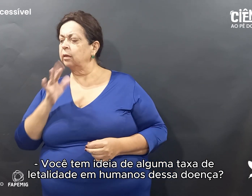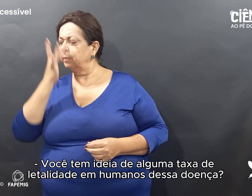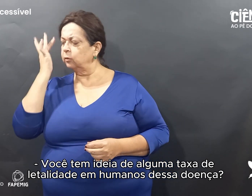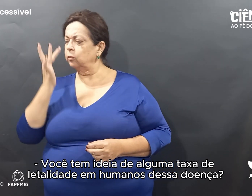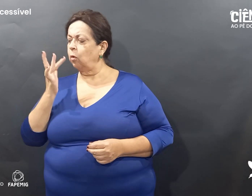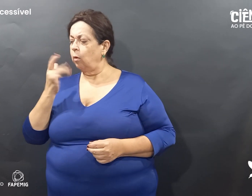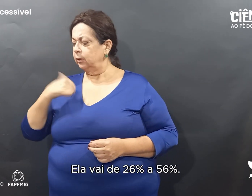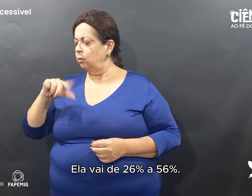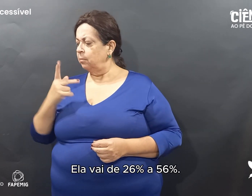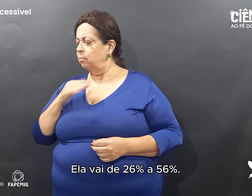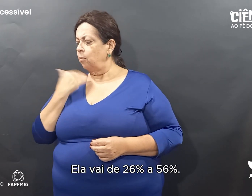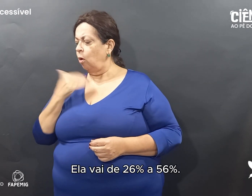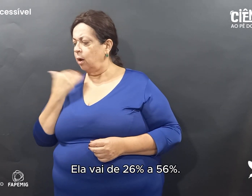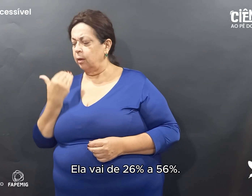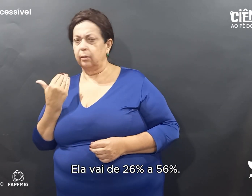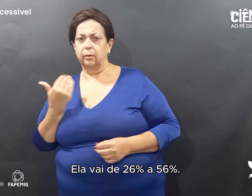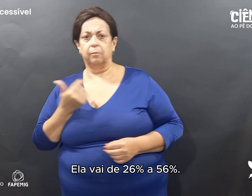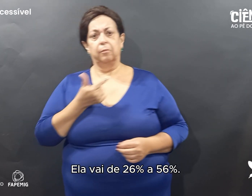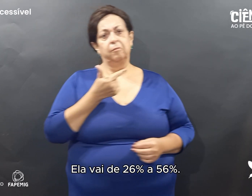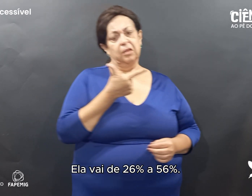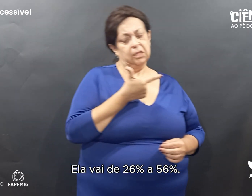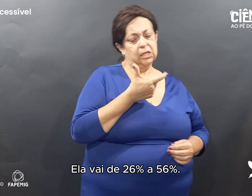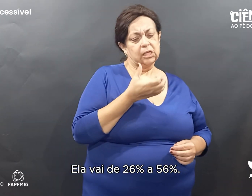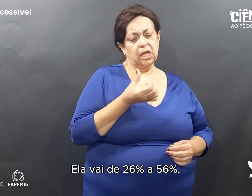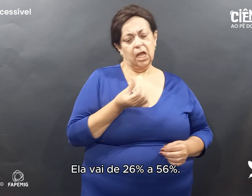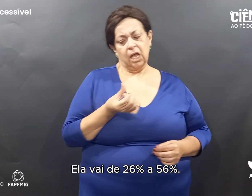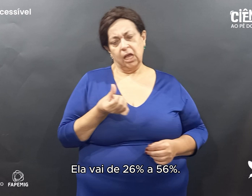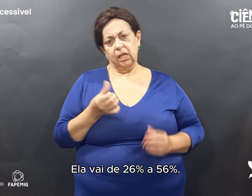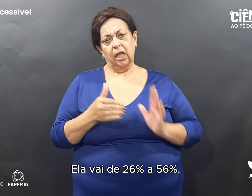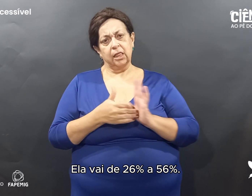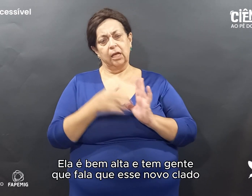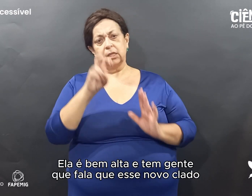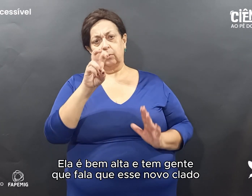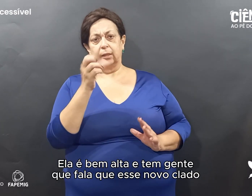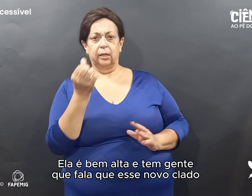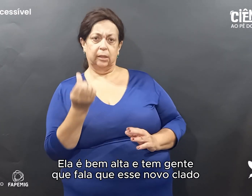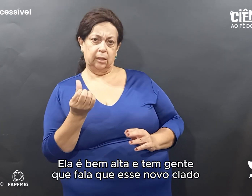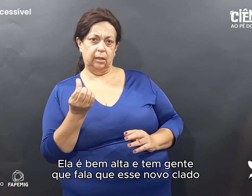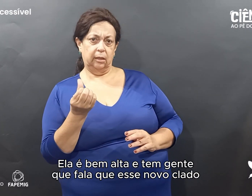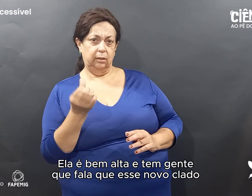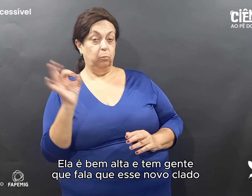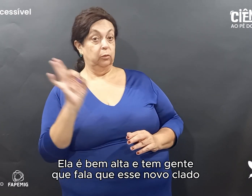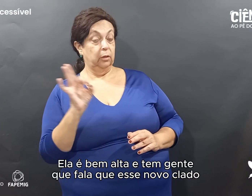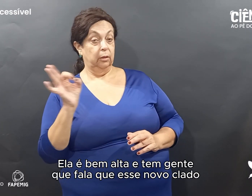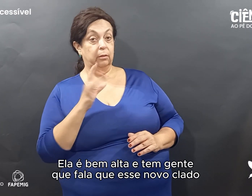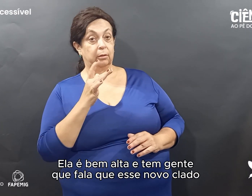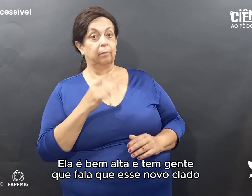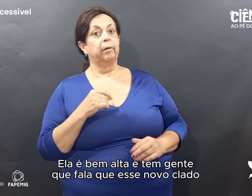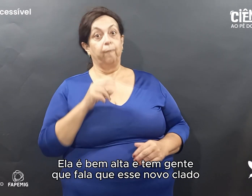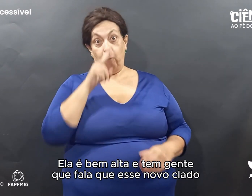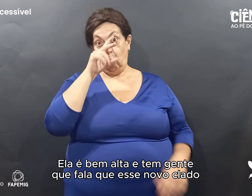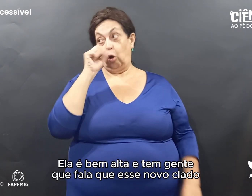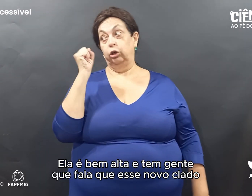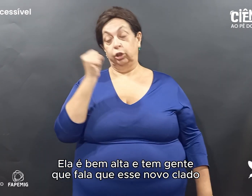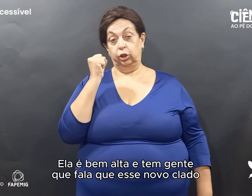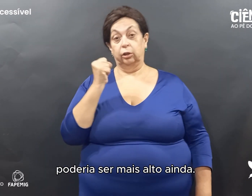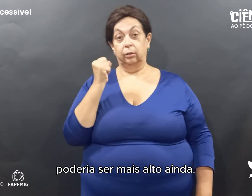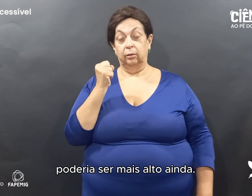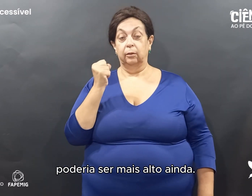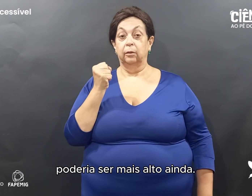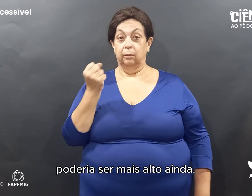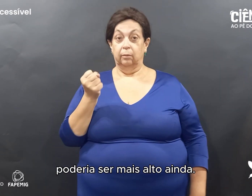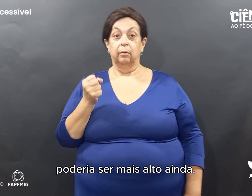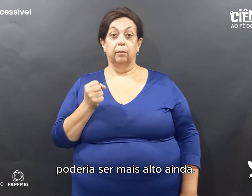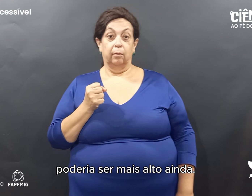essa doença? Ela vai aí de 26% a 56%. Ela é bem alta e tem gente que fala que esse novo clado